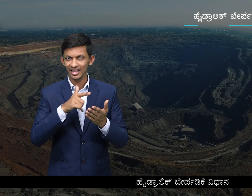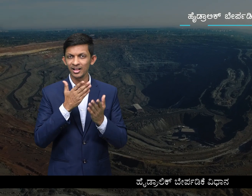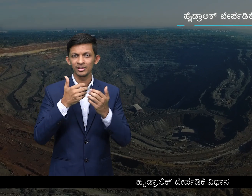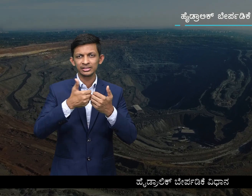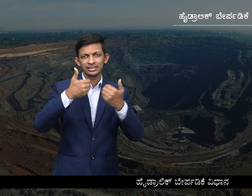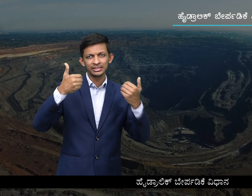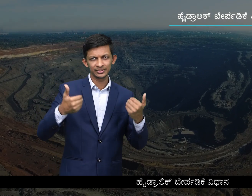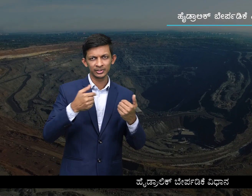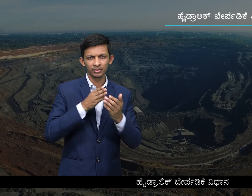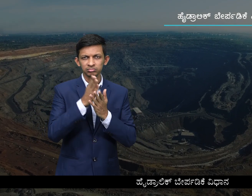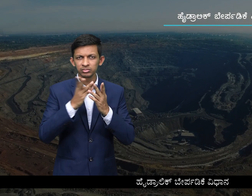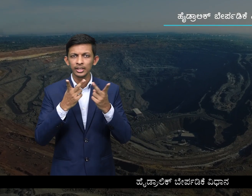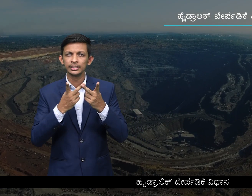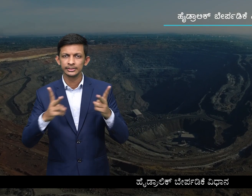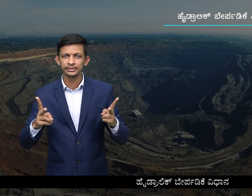ಹೈಡ್ರಾಲಿಕ್ ಬೇರ್ಪಡಿಕೆ ವಿಧಾನ.